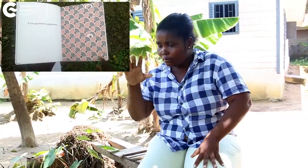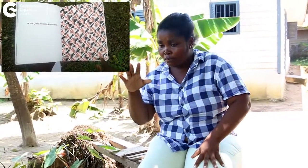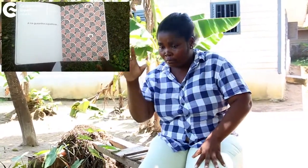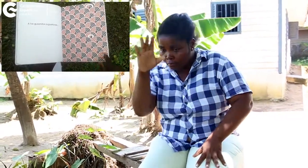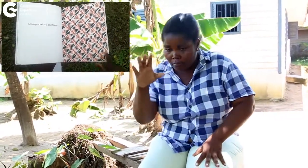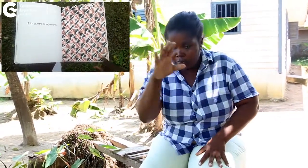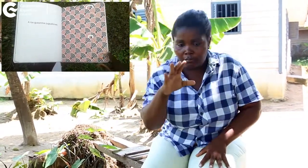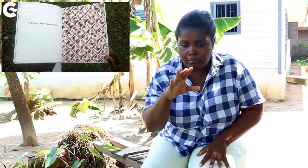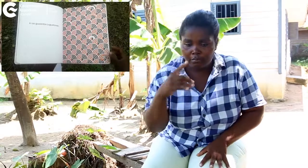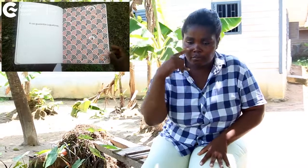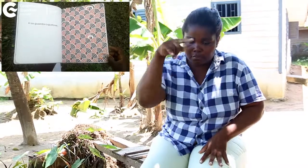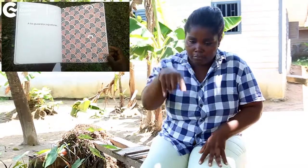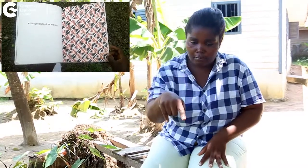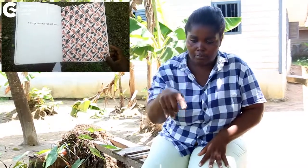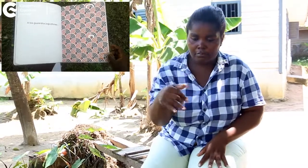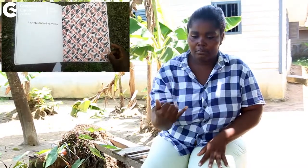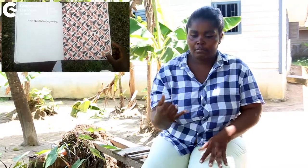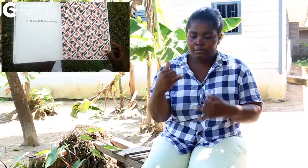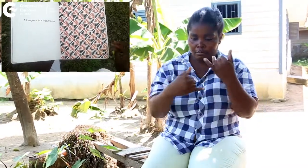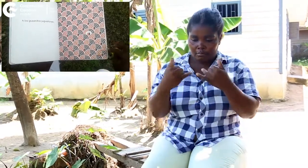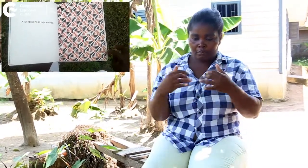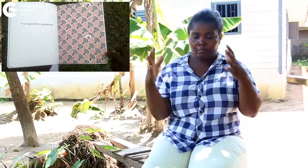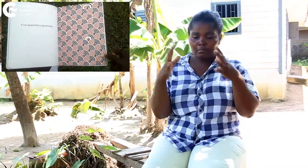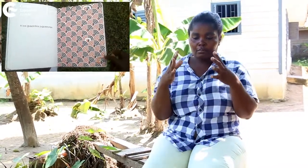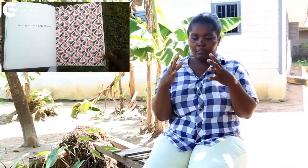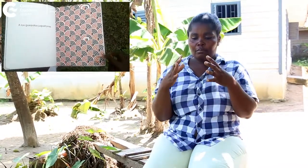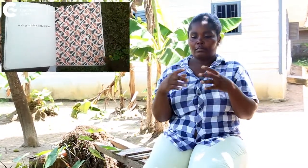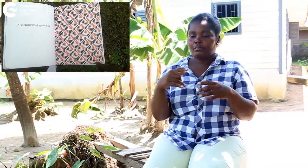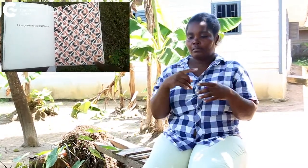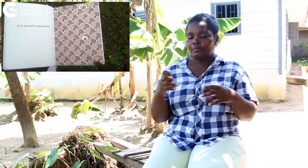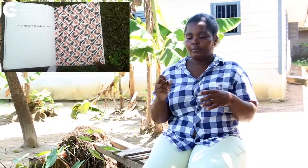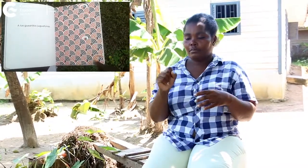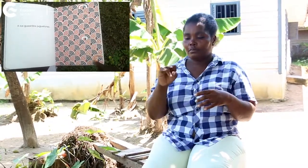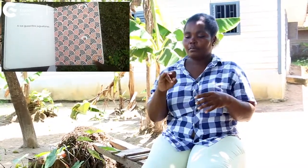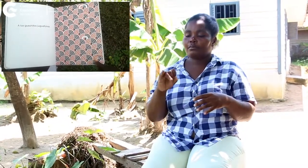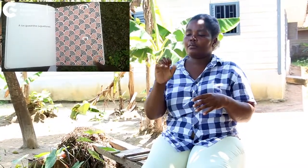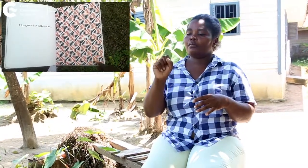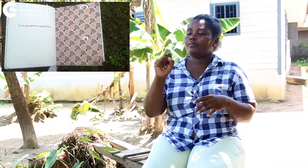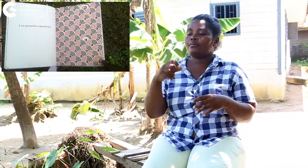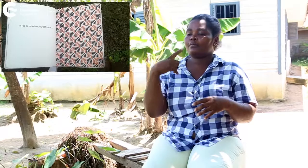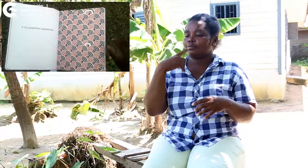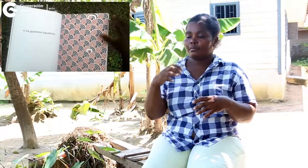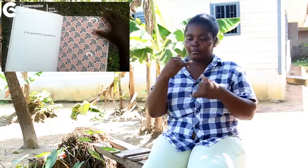Busca. Les encontramos aquí jugando al balón. Leo Messi y Cristiano Ronaldo, que están